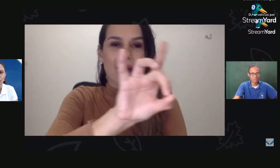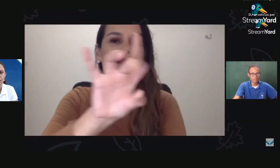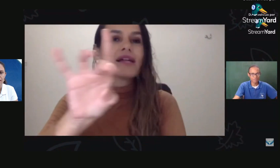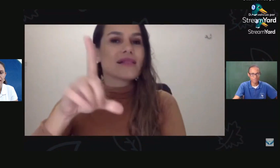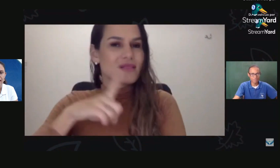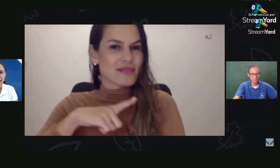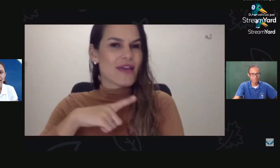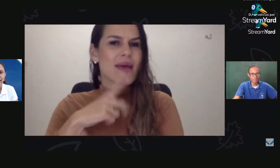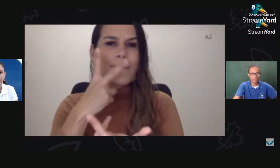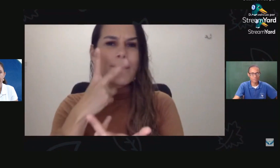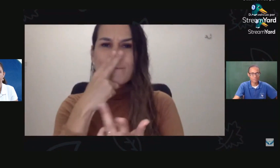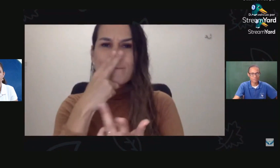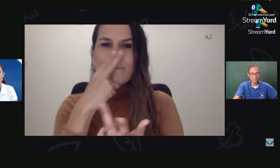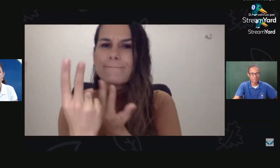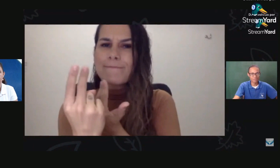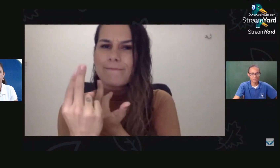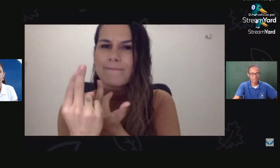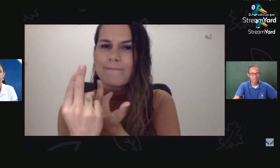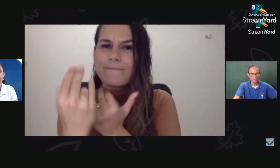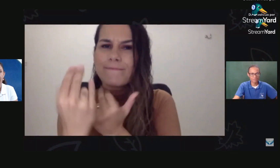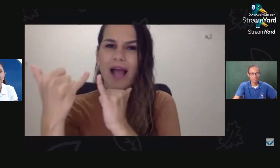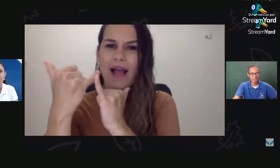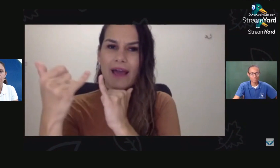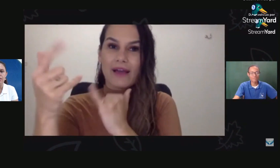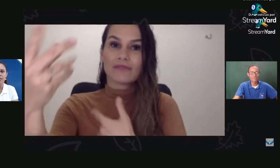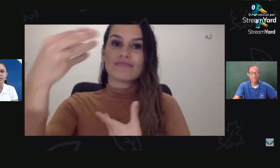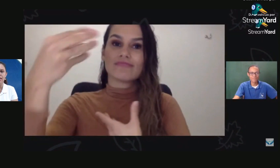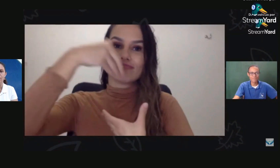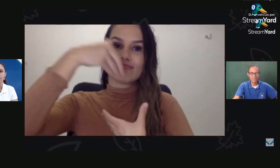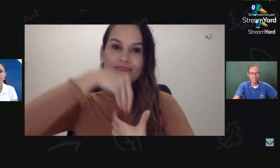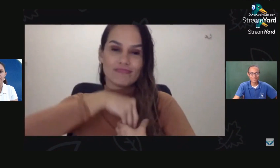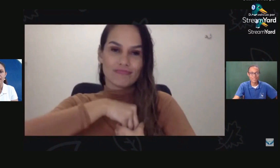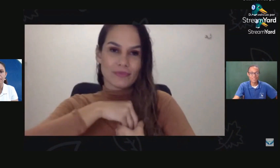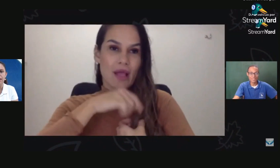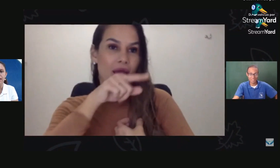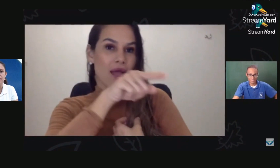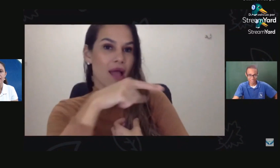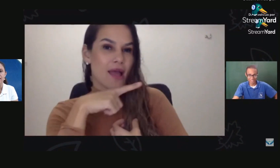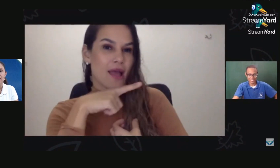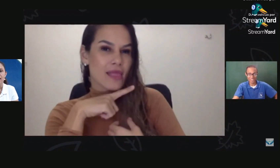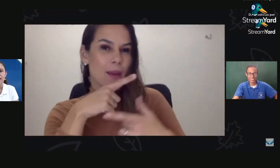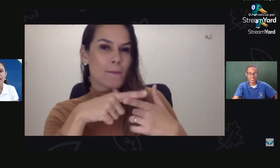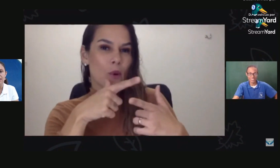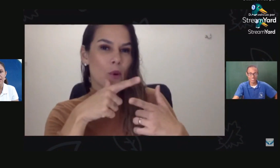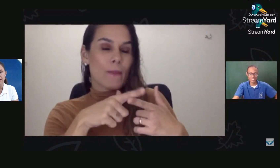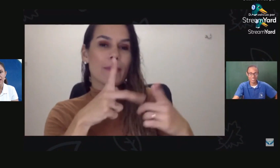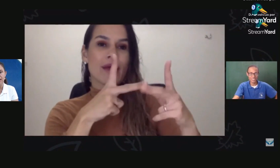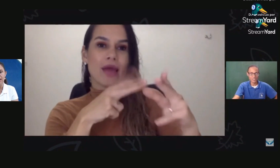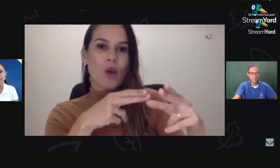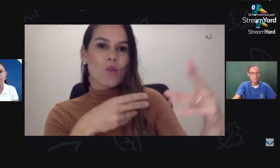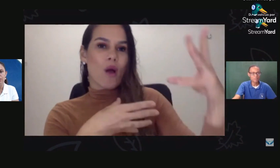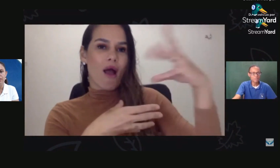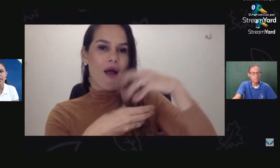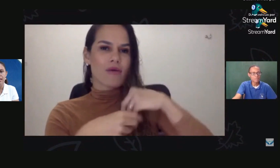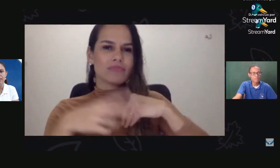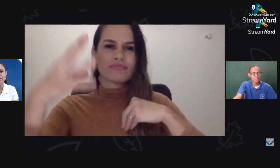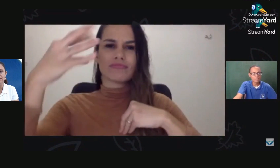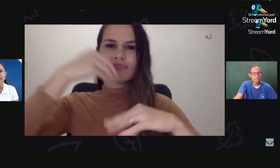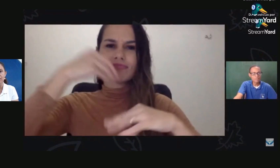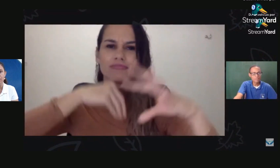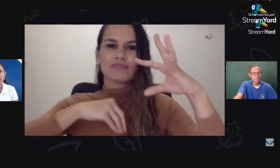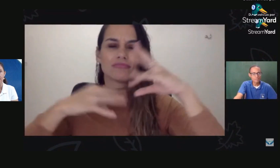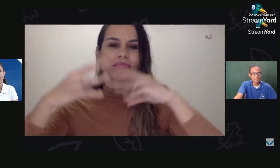que mostra cada passo meu, cada coisa, né, que eu fiz, as semelhanças que existem ali dentro,